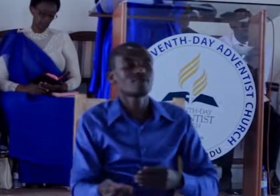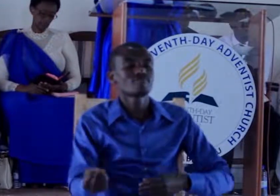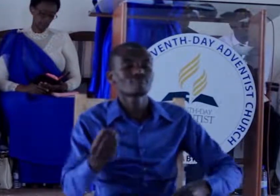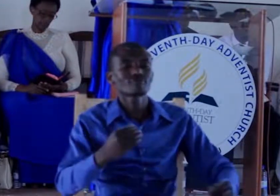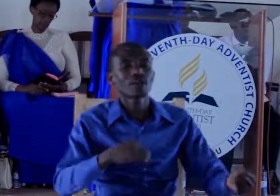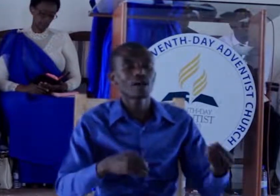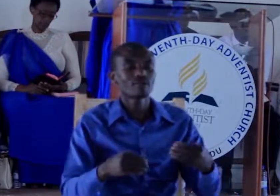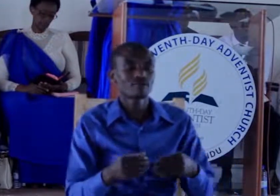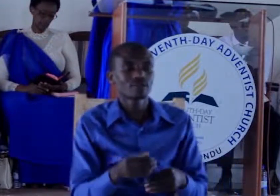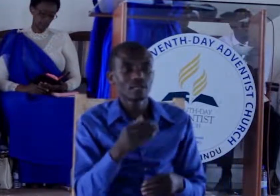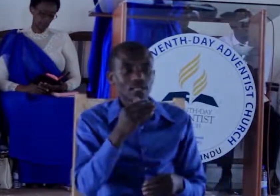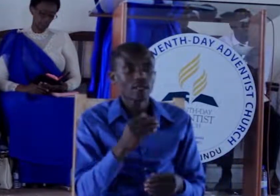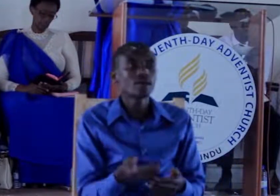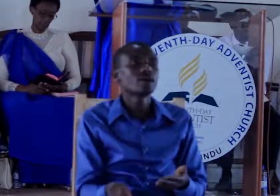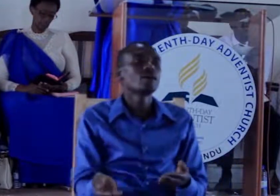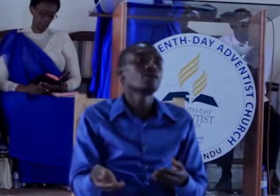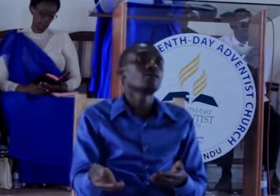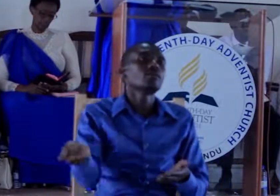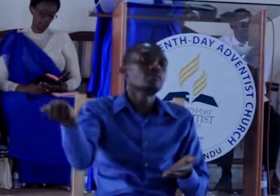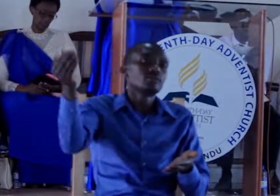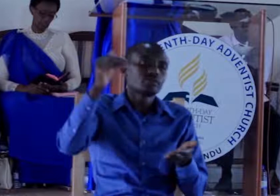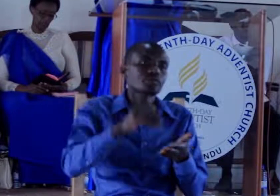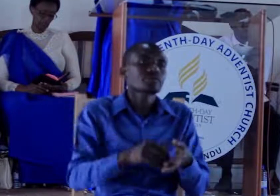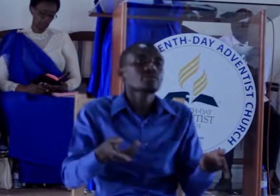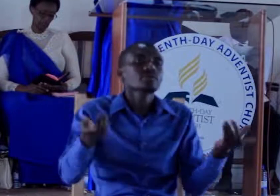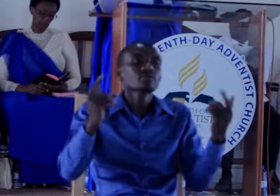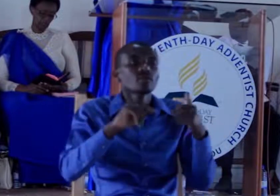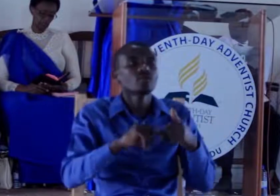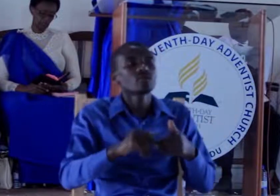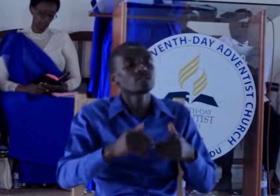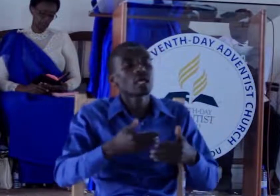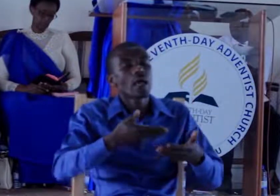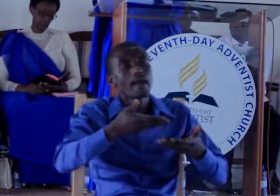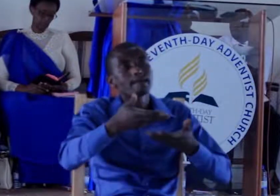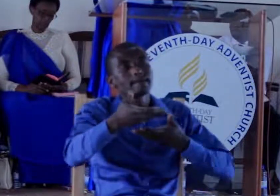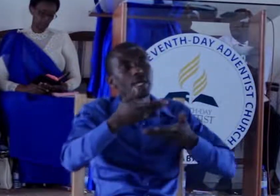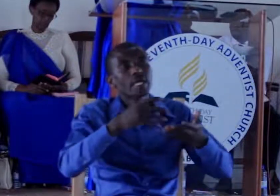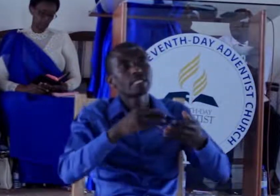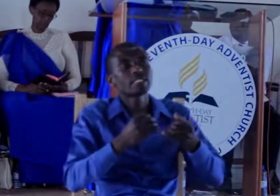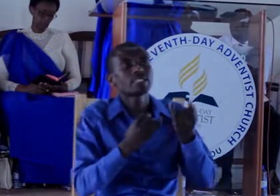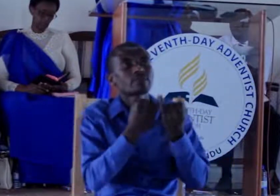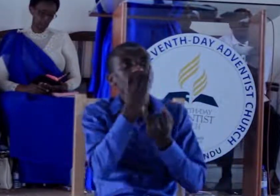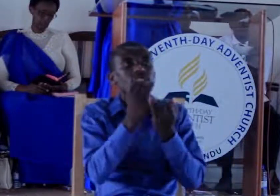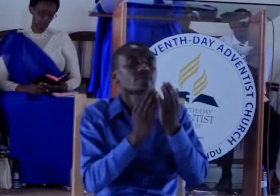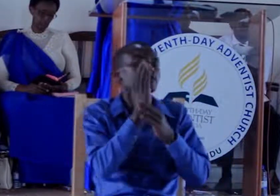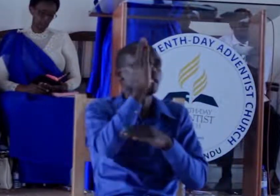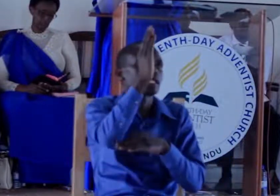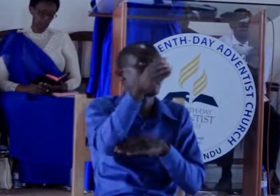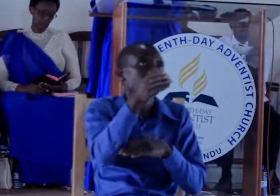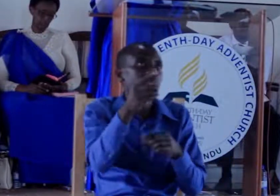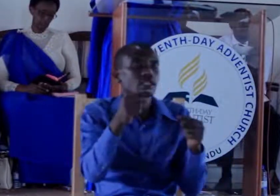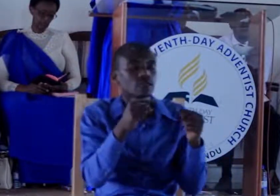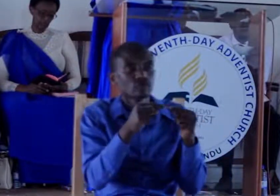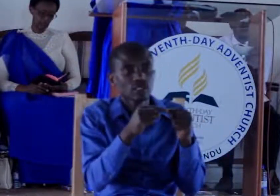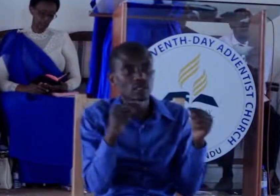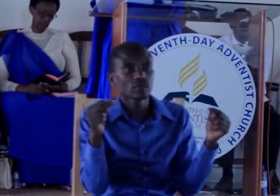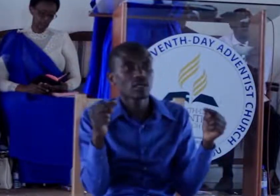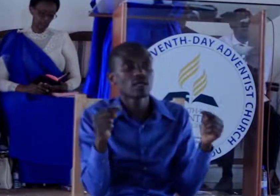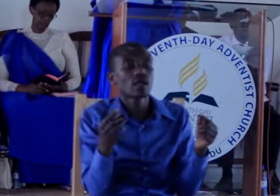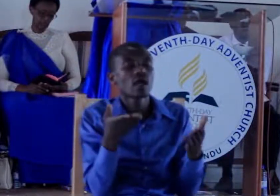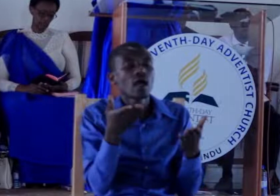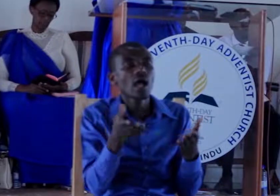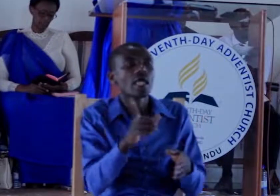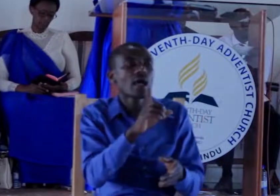ikiganiro musagaruka nongera kubaganiriza ku isabato dutandukana ngo rero aya mahirwe reka nyafatire aha